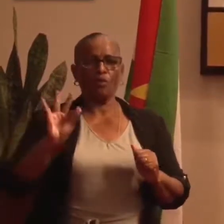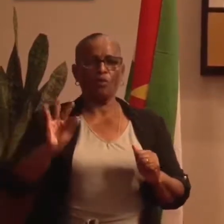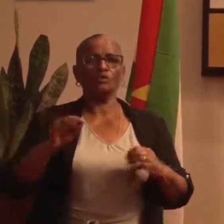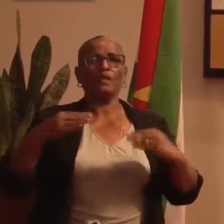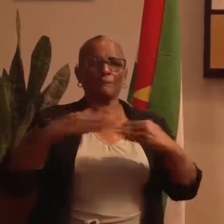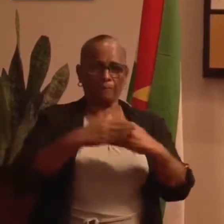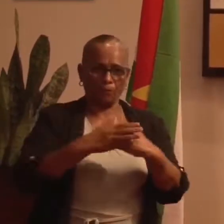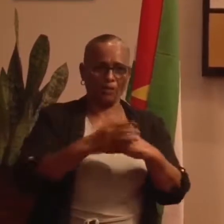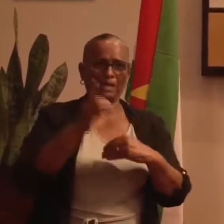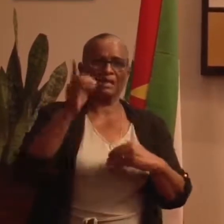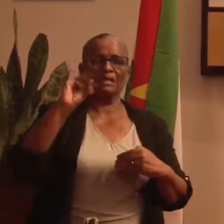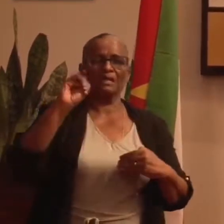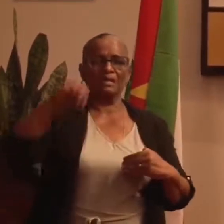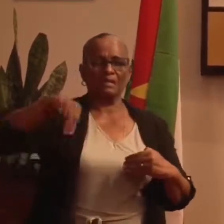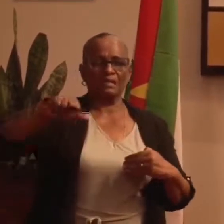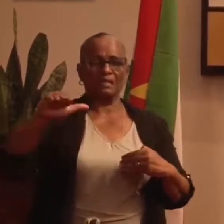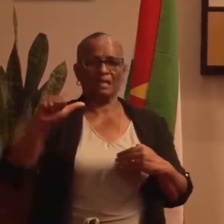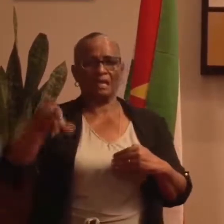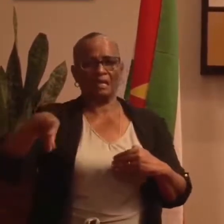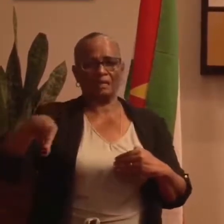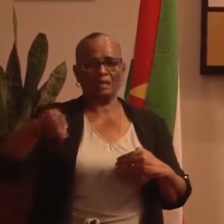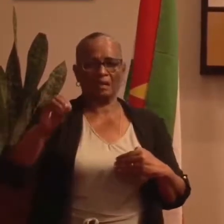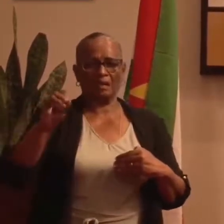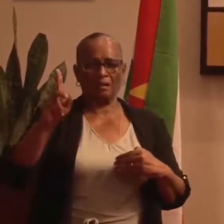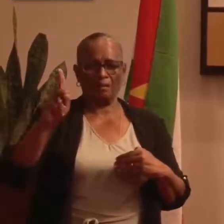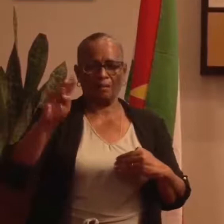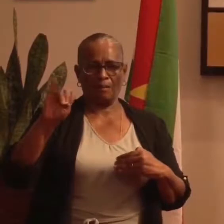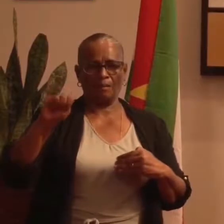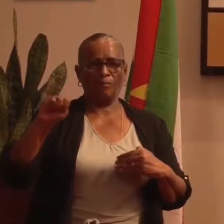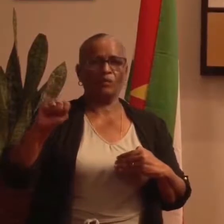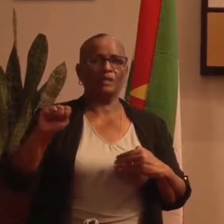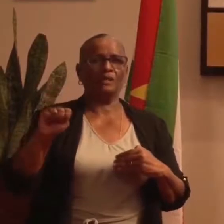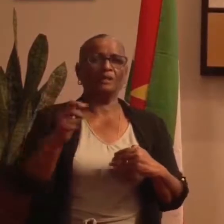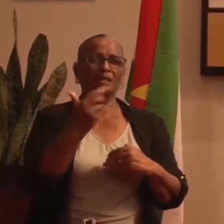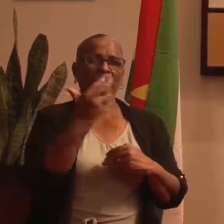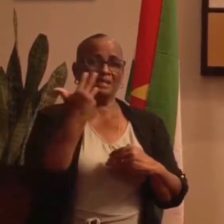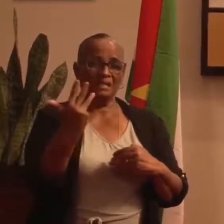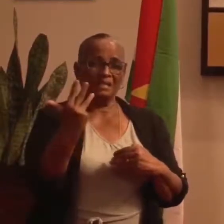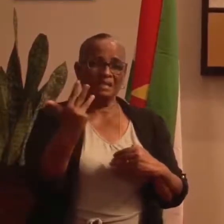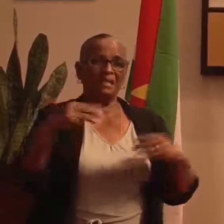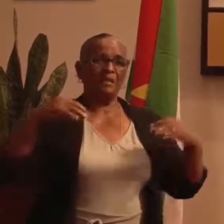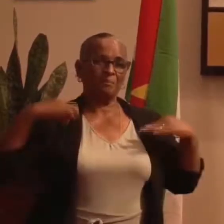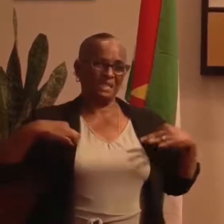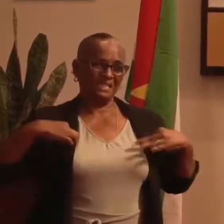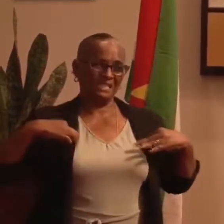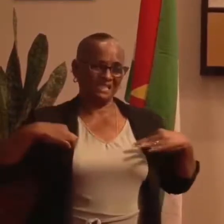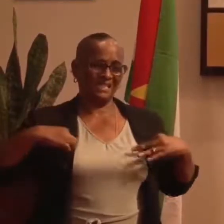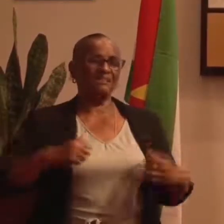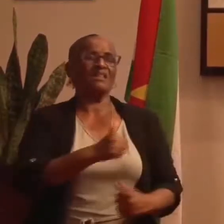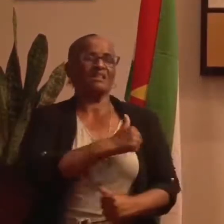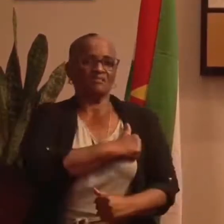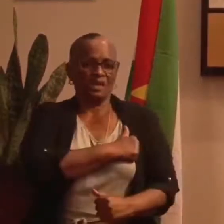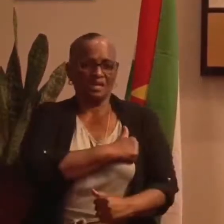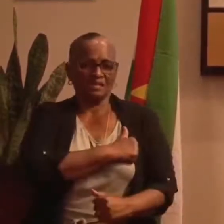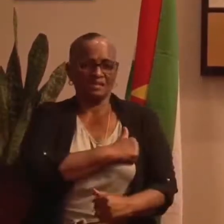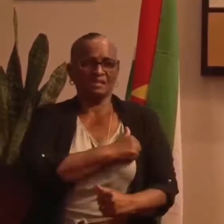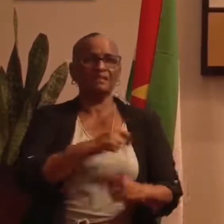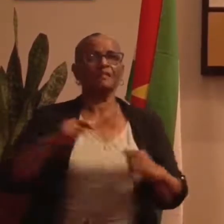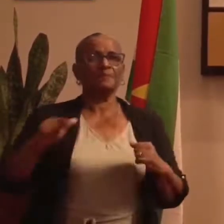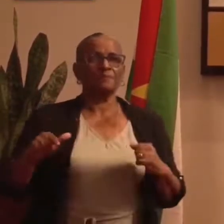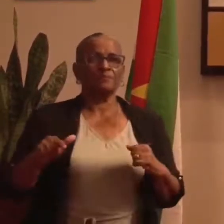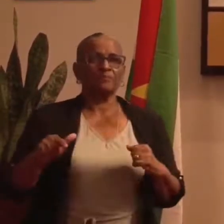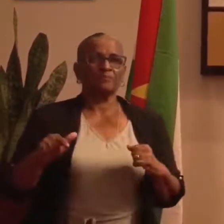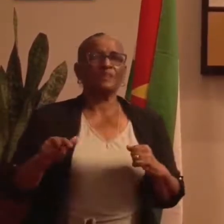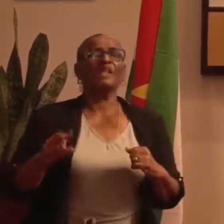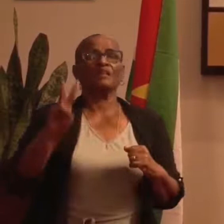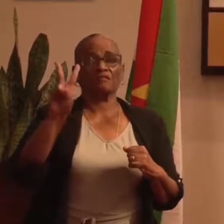mevrouw Diana Pocky. 9. Ministerie van Defensie. En we daar ook is